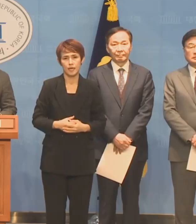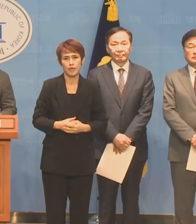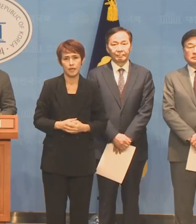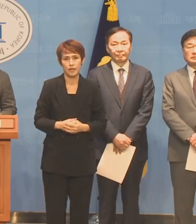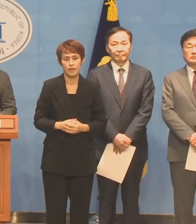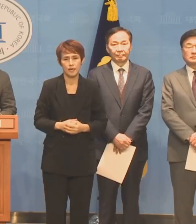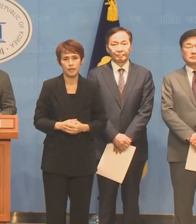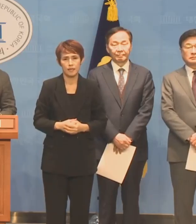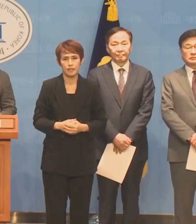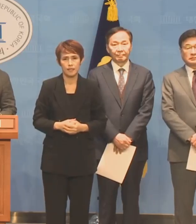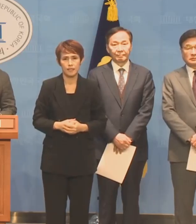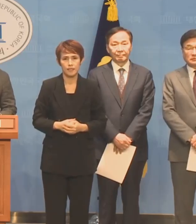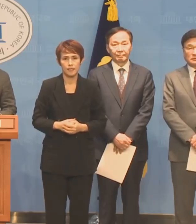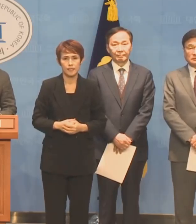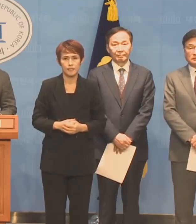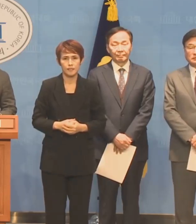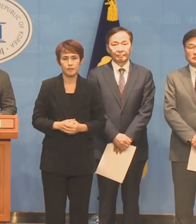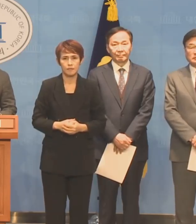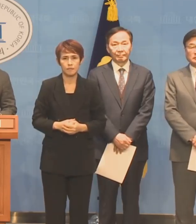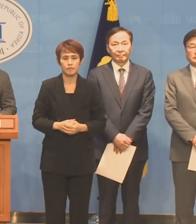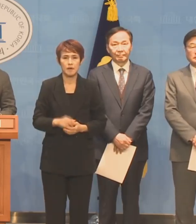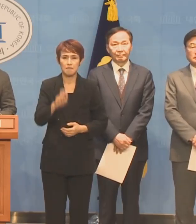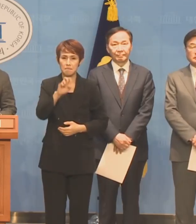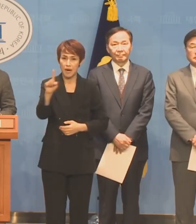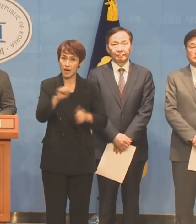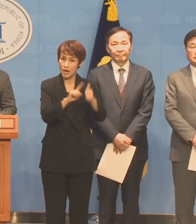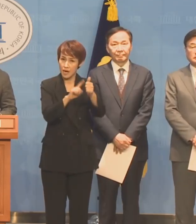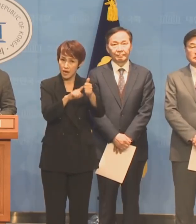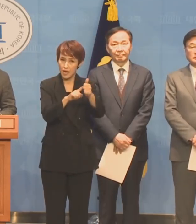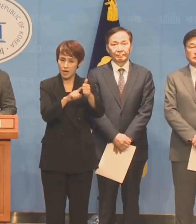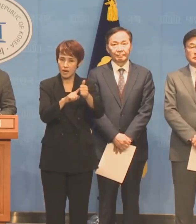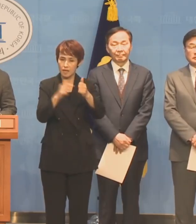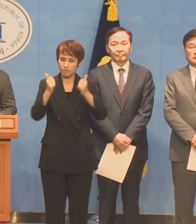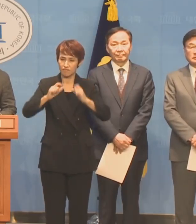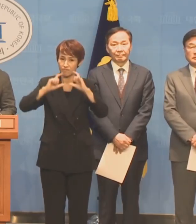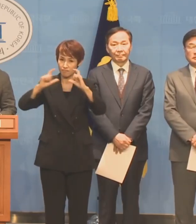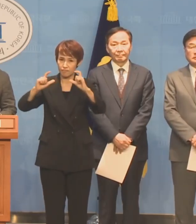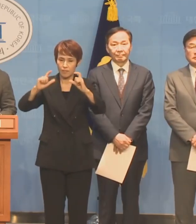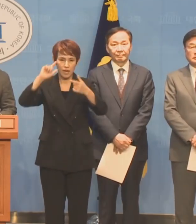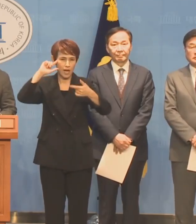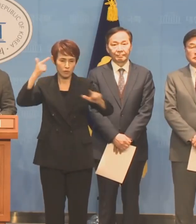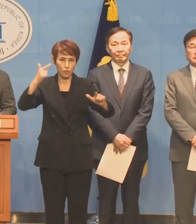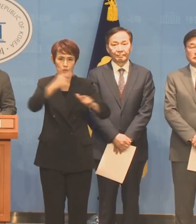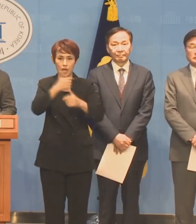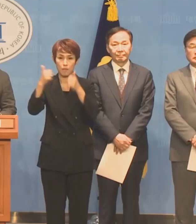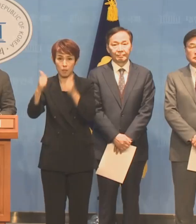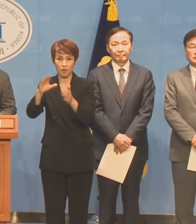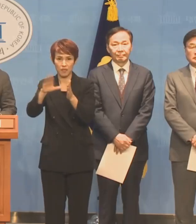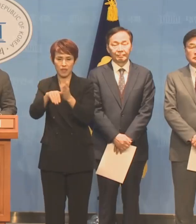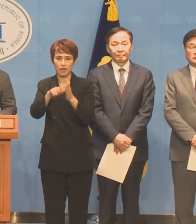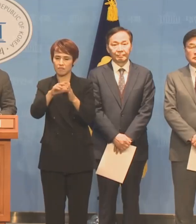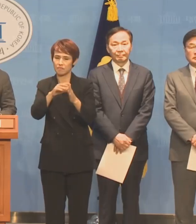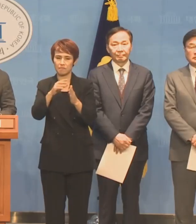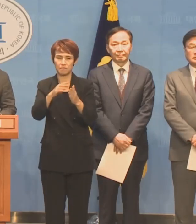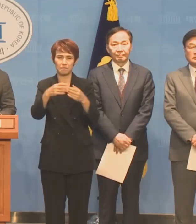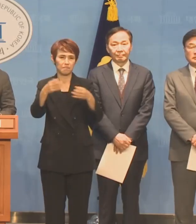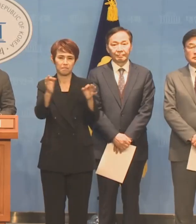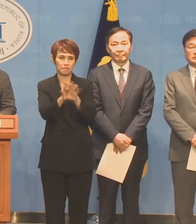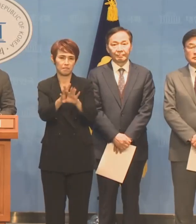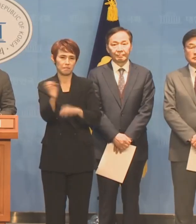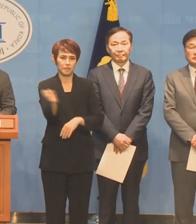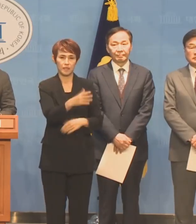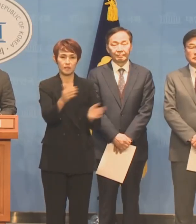판결을 내린 것입니다. 마은혁 후보자의 판결은 항소심과 대법원에서 파기되었고